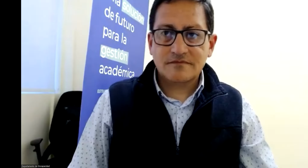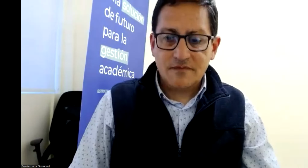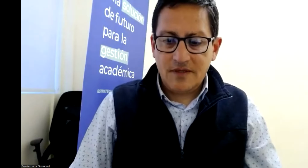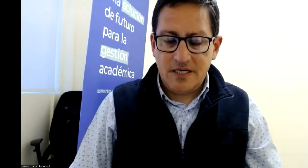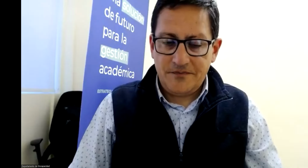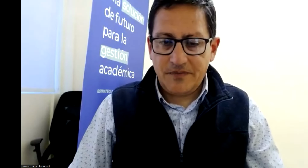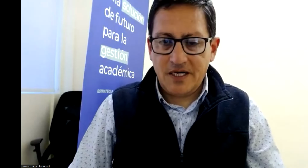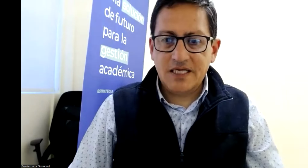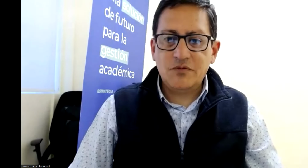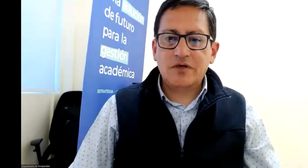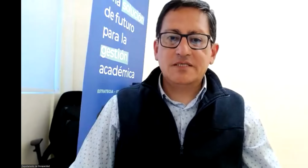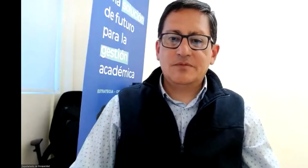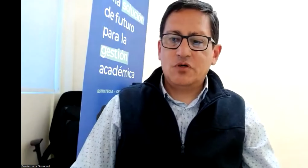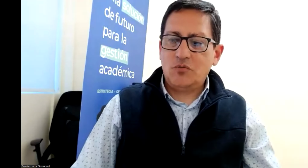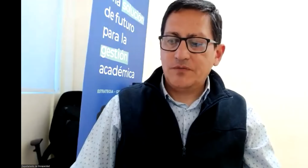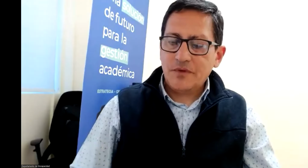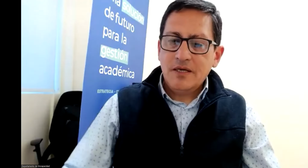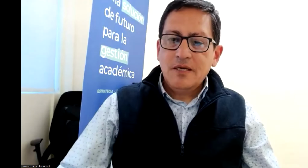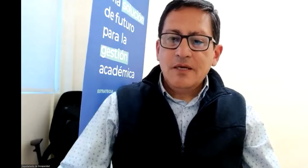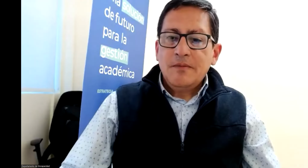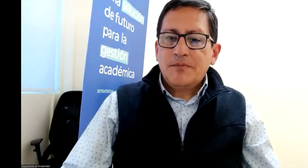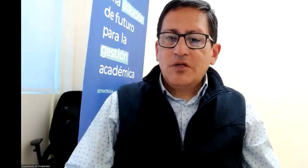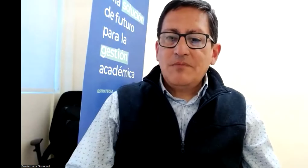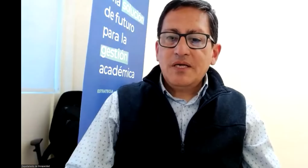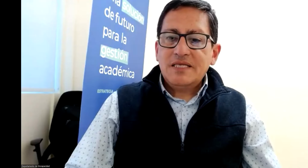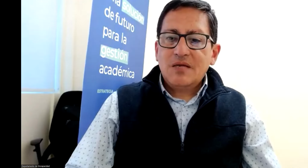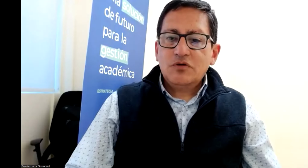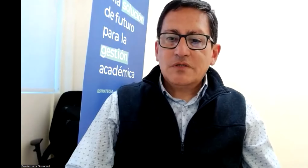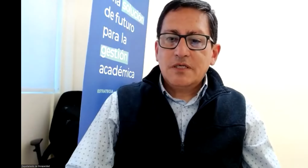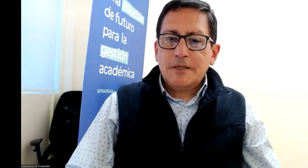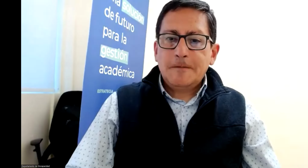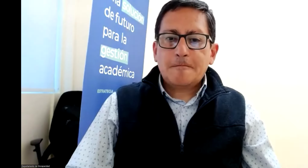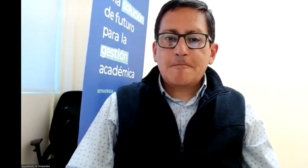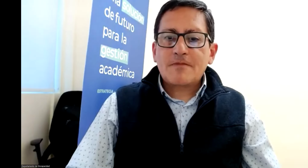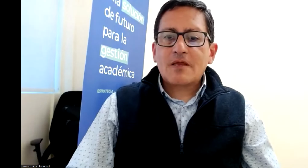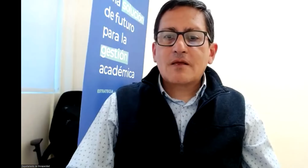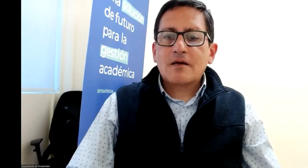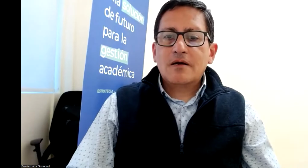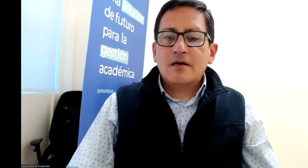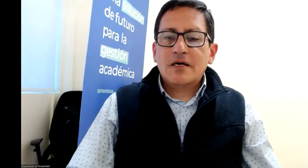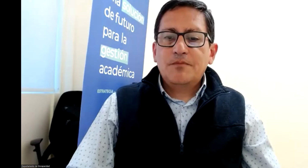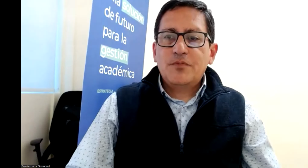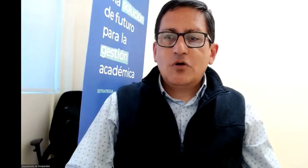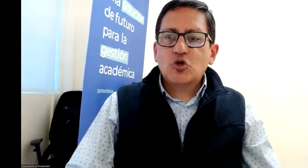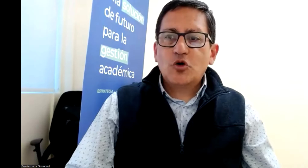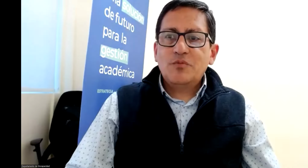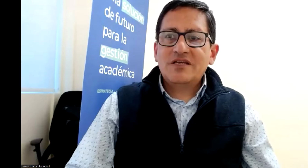ya ahí tenemos ese pronombre pero también también tenemos el otro pronombre